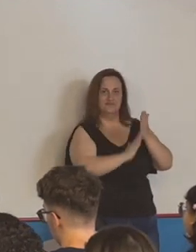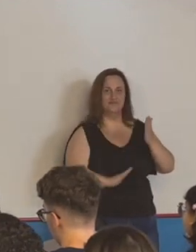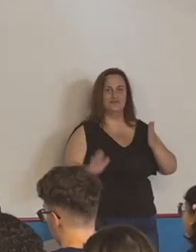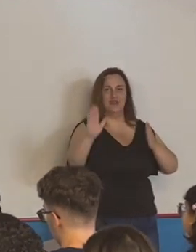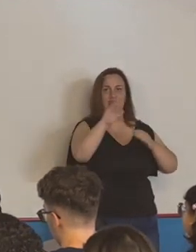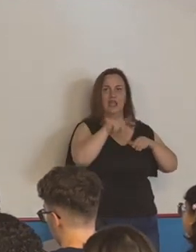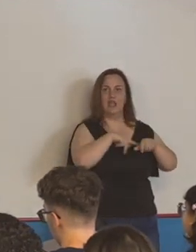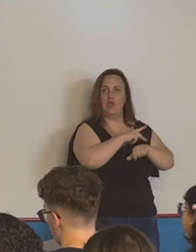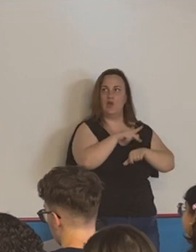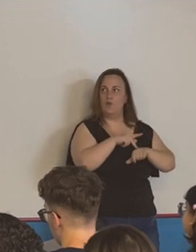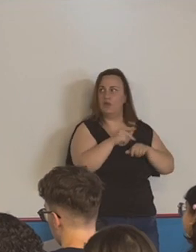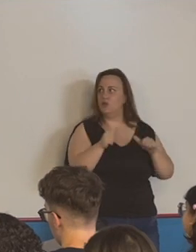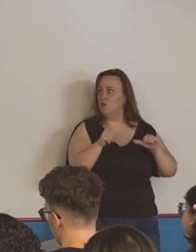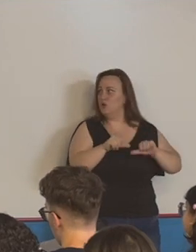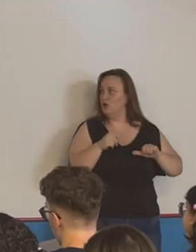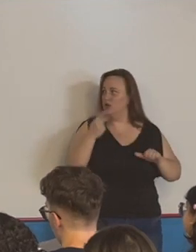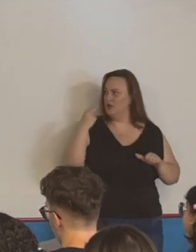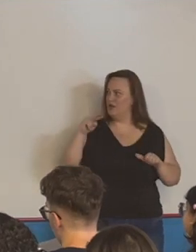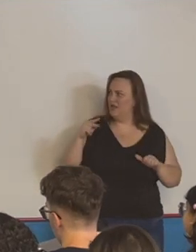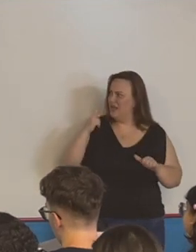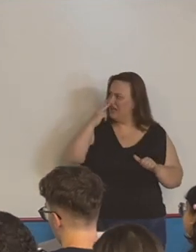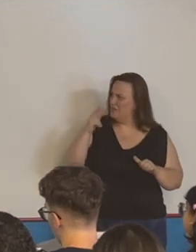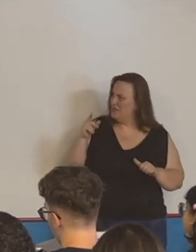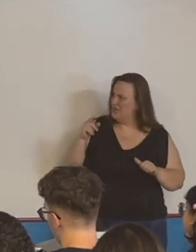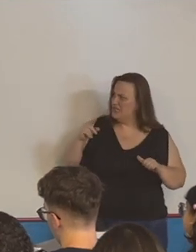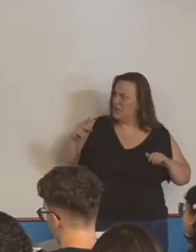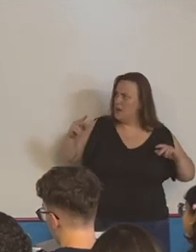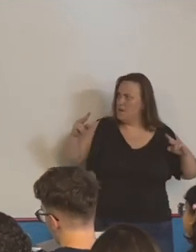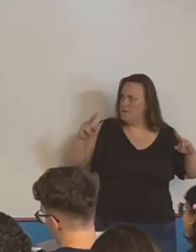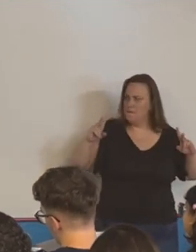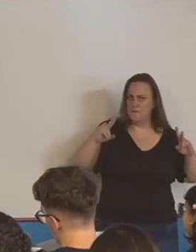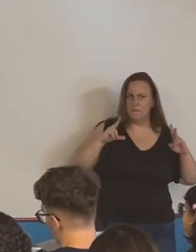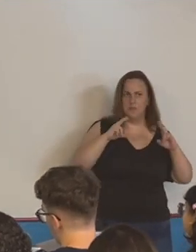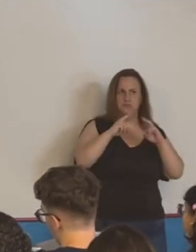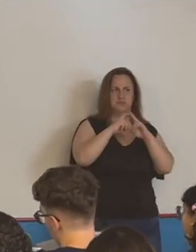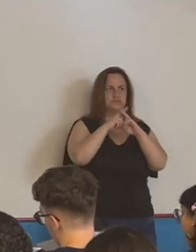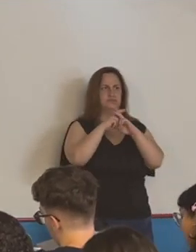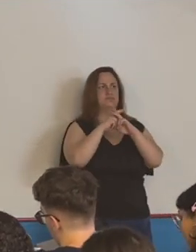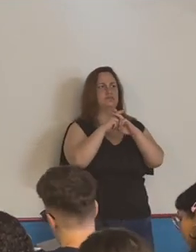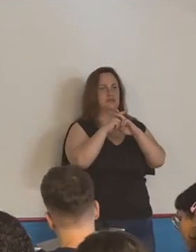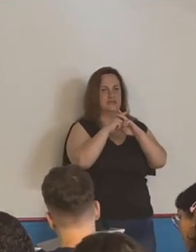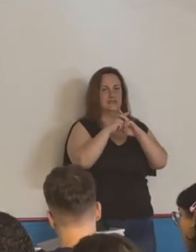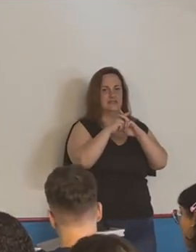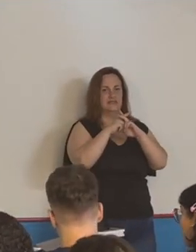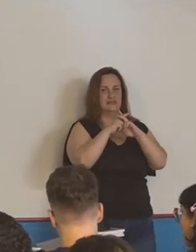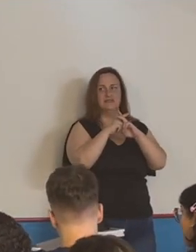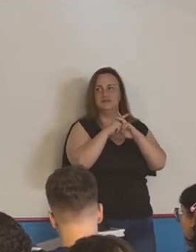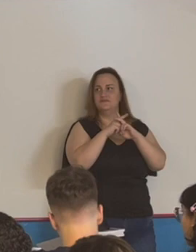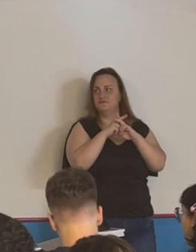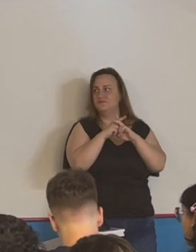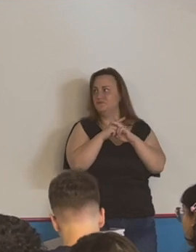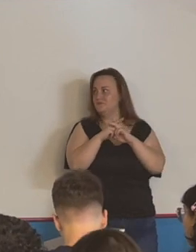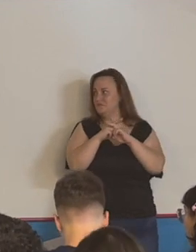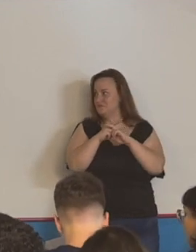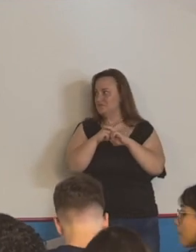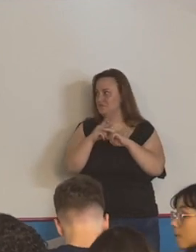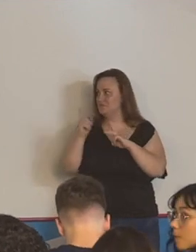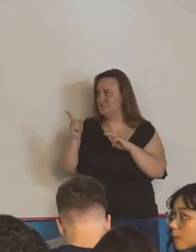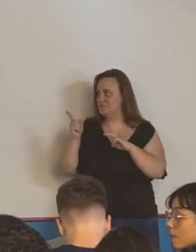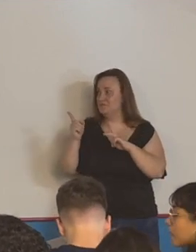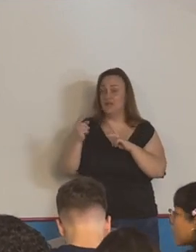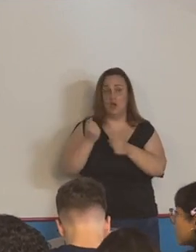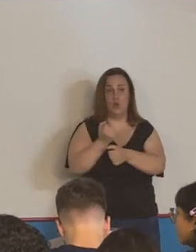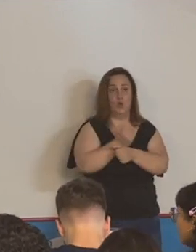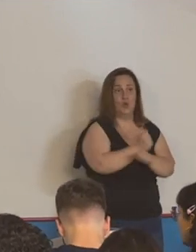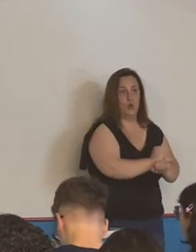uma pintura que parecia que eles estavam se degladiando, esses, né, esses três grupos, né, o europeu, os escravos e